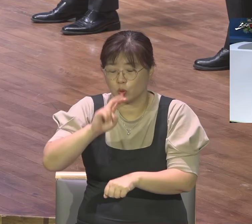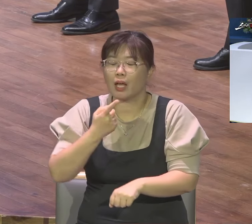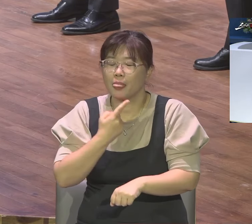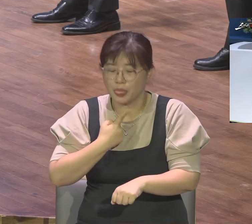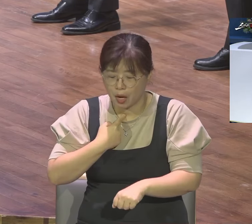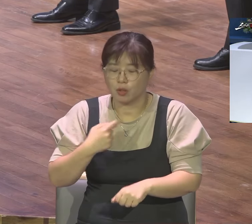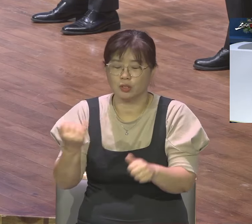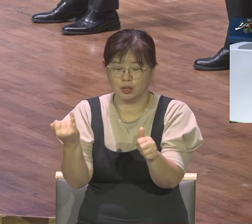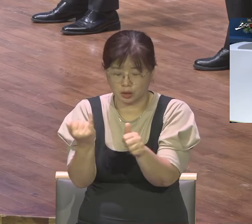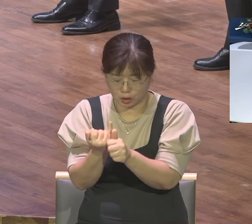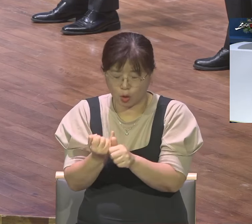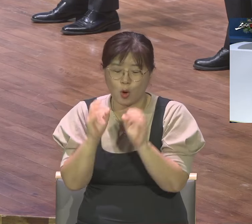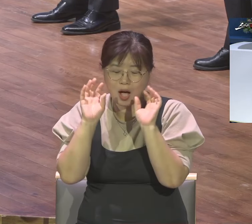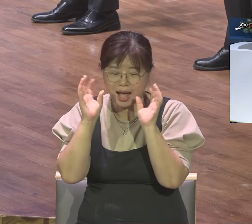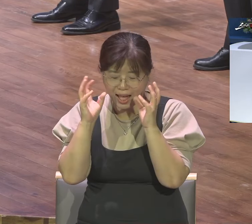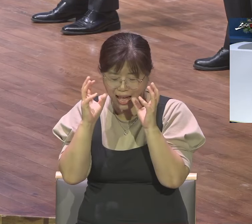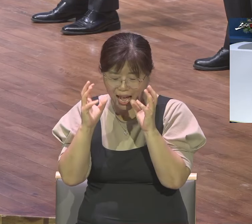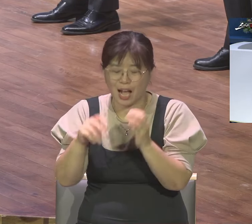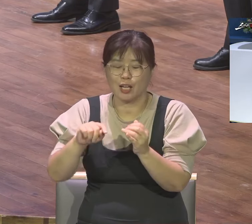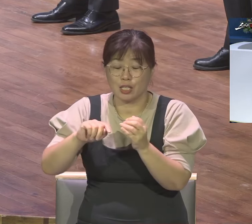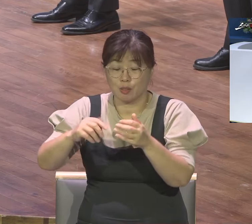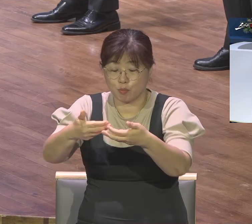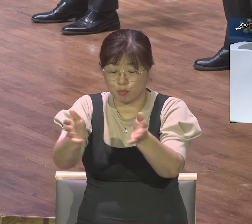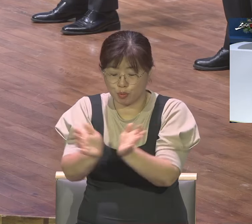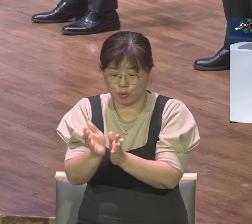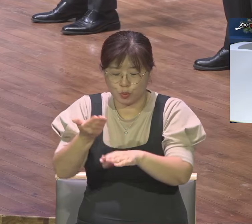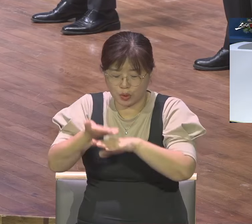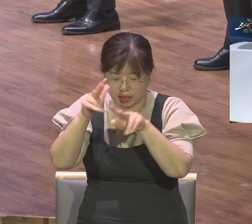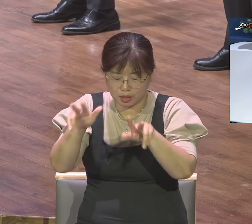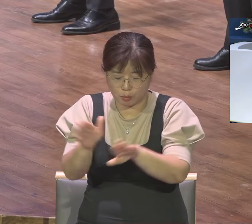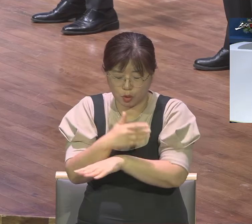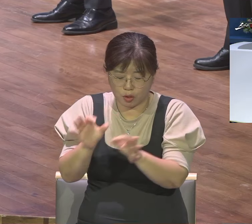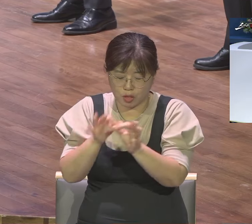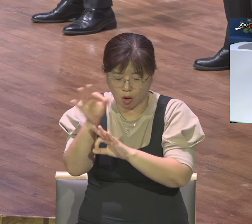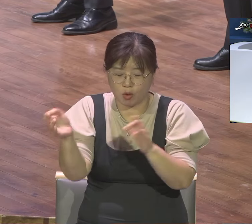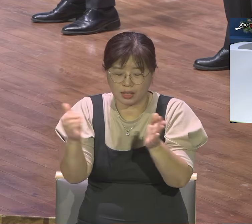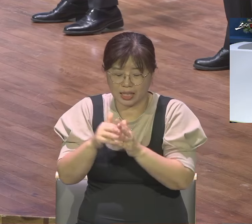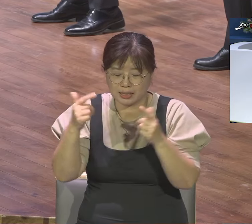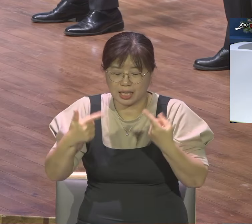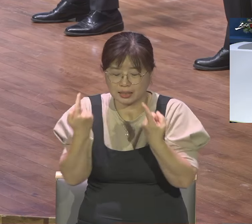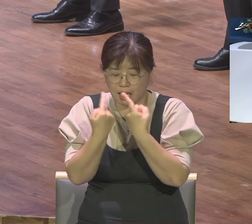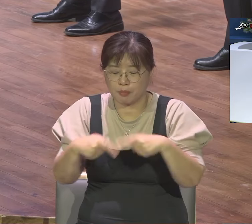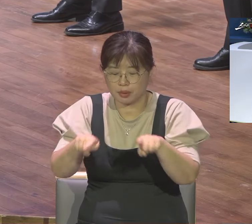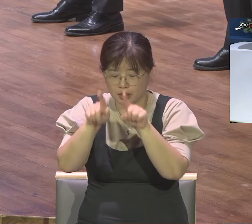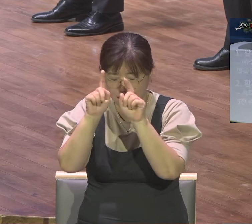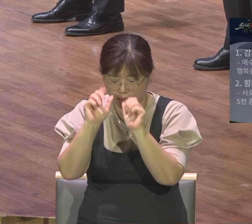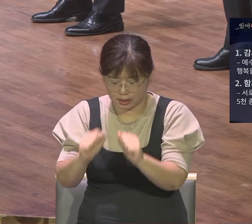지금부터 영원까지 항상 함께 있을지어다. 아멘.